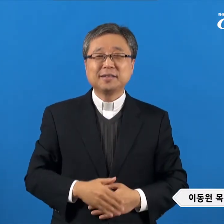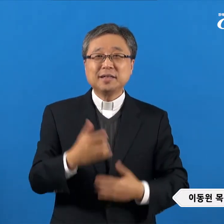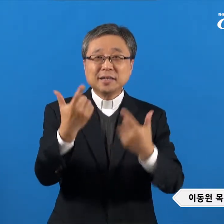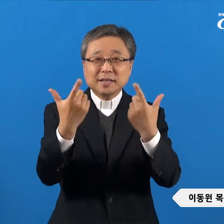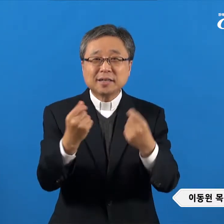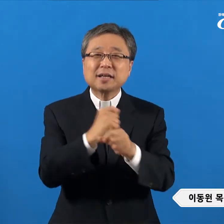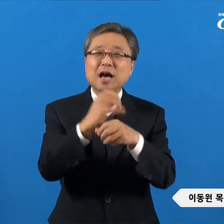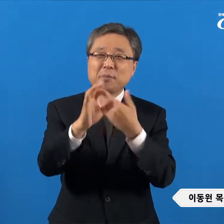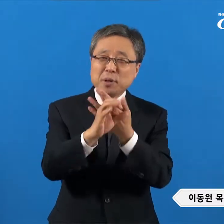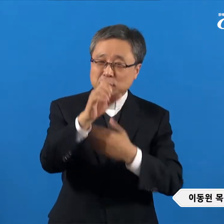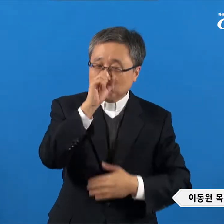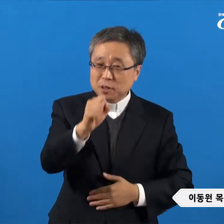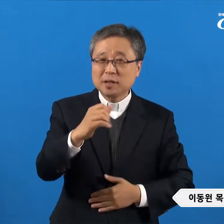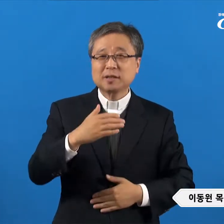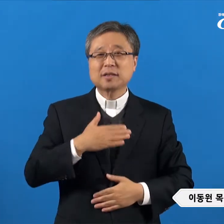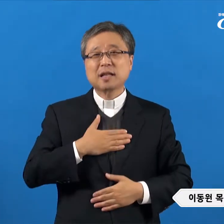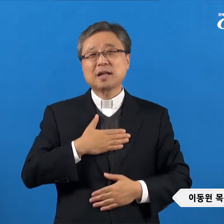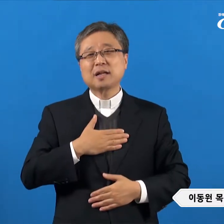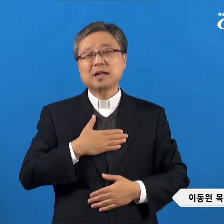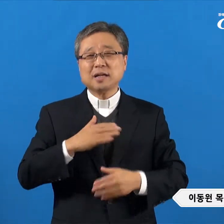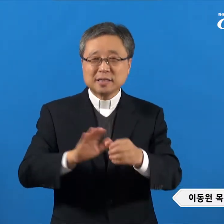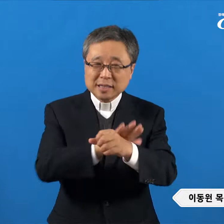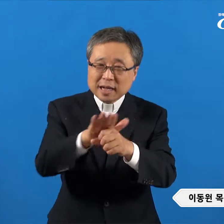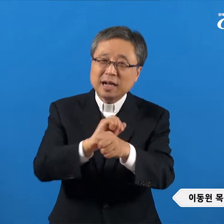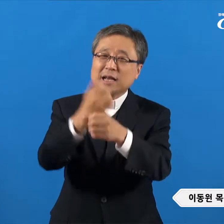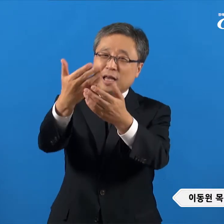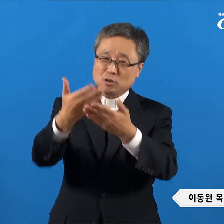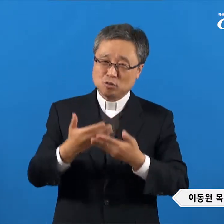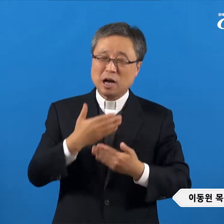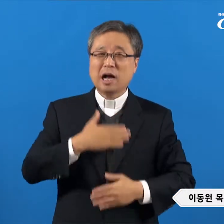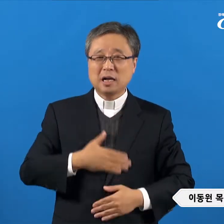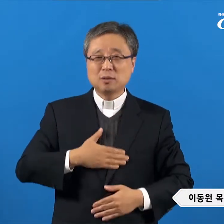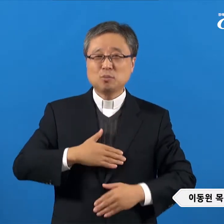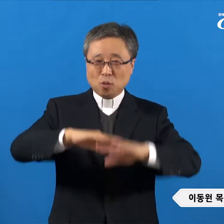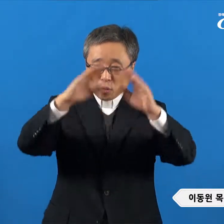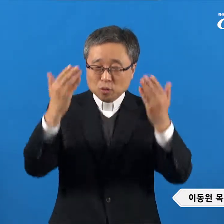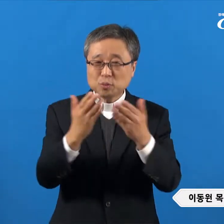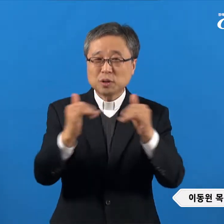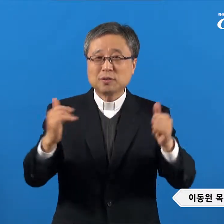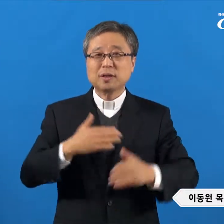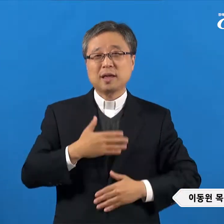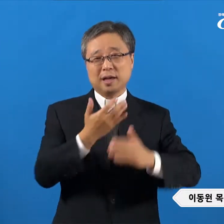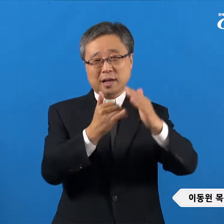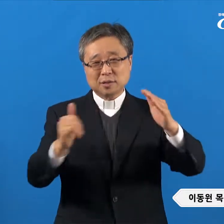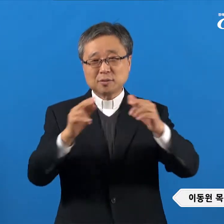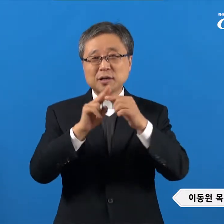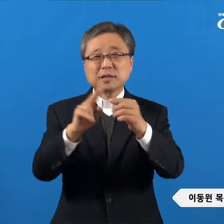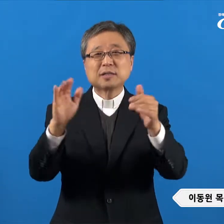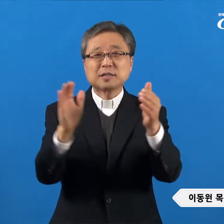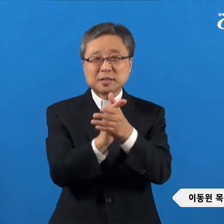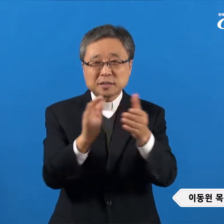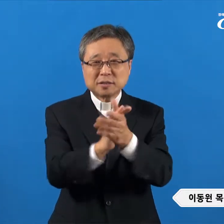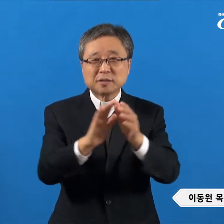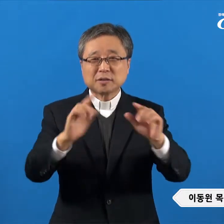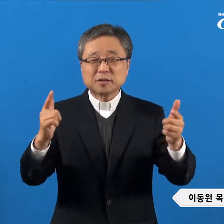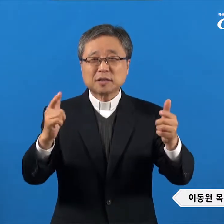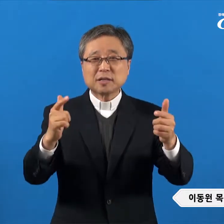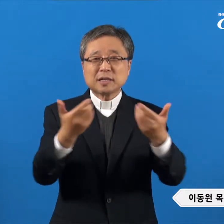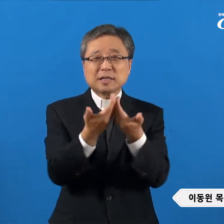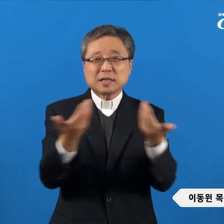이렇게 하면 좋겠다. 나를 알고 나를 사랑해준 모든 분, 내 가족들과 친구들과 작별의 기도를